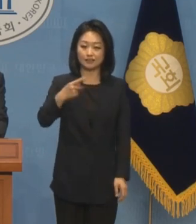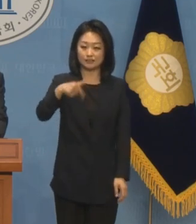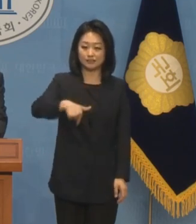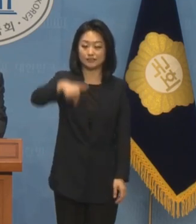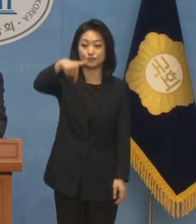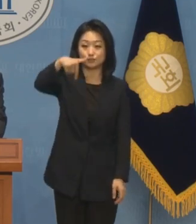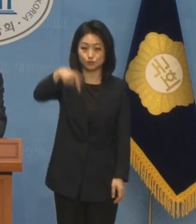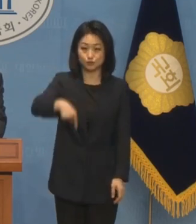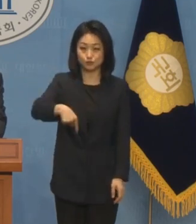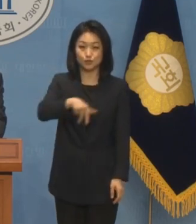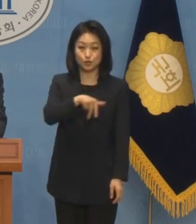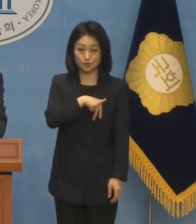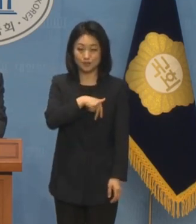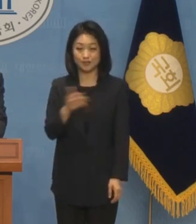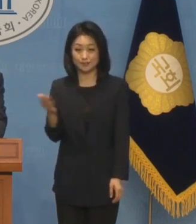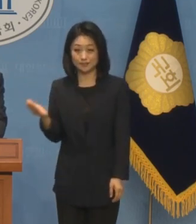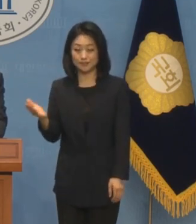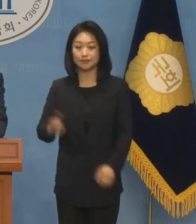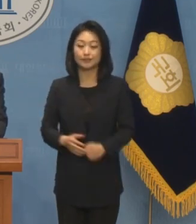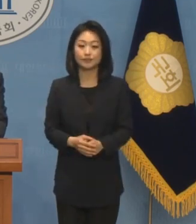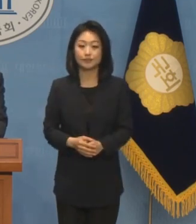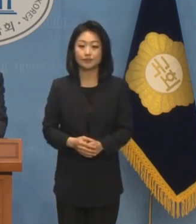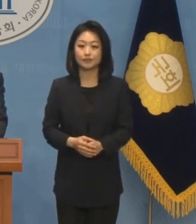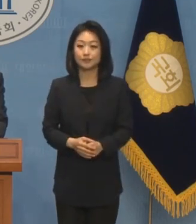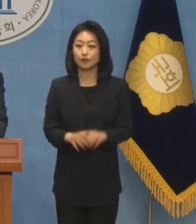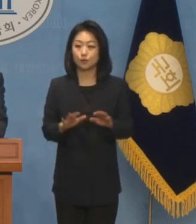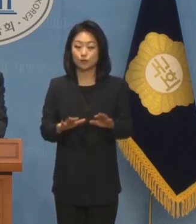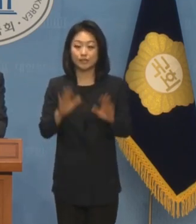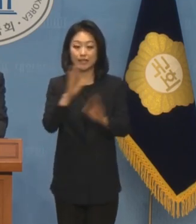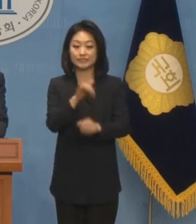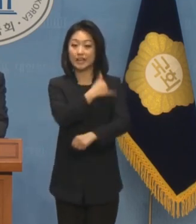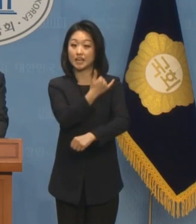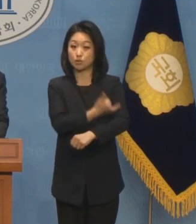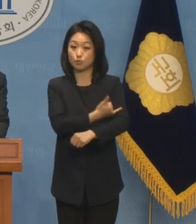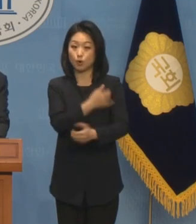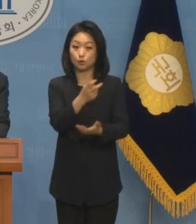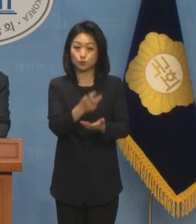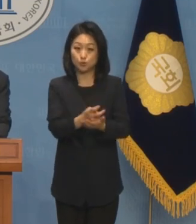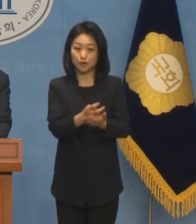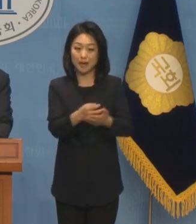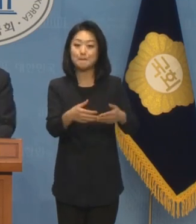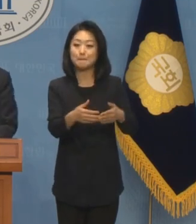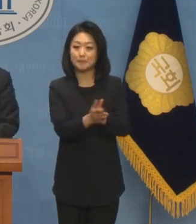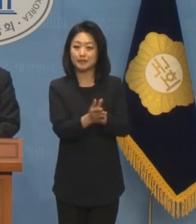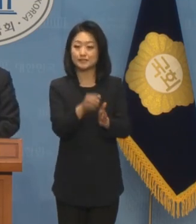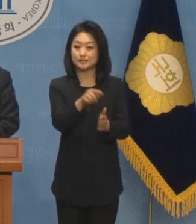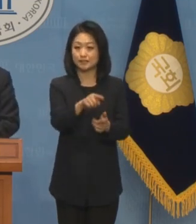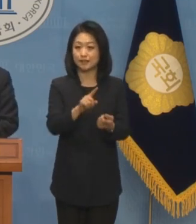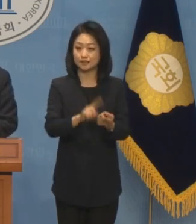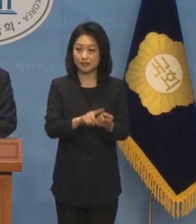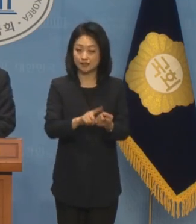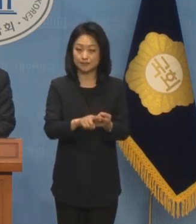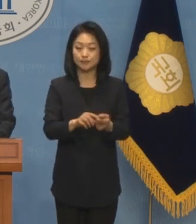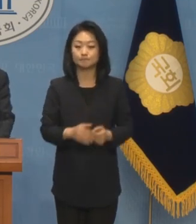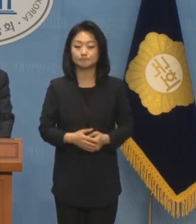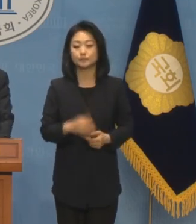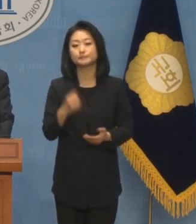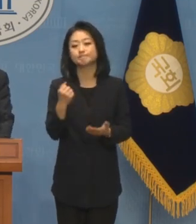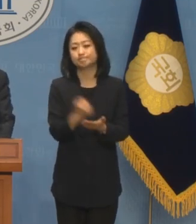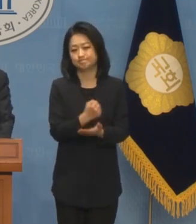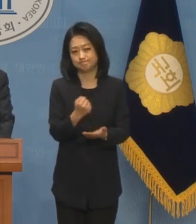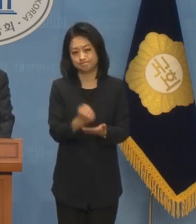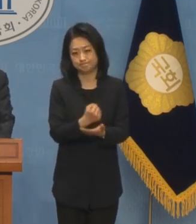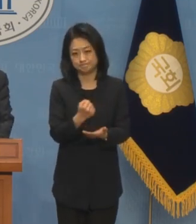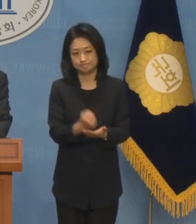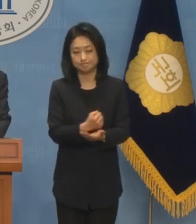의원입니다 저는 오늘도 학생인권 조의 폐지에 대해서 절박한 마음으로 그리고